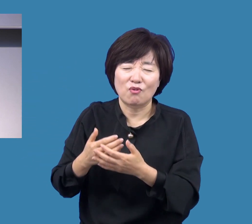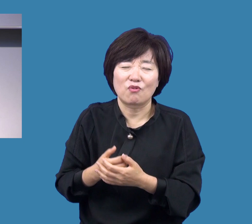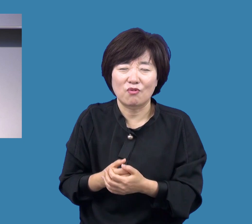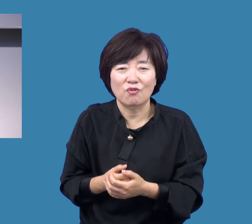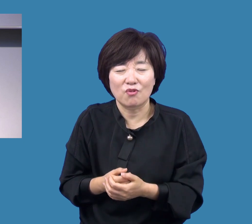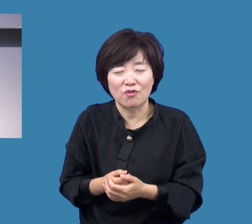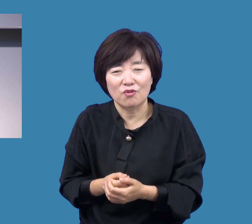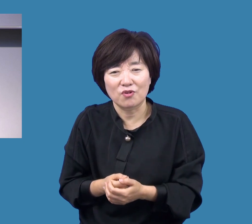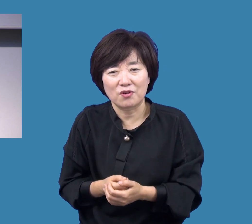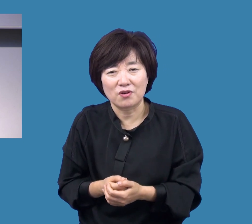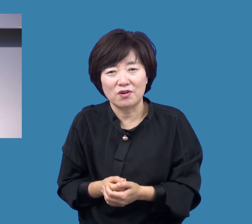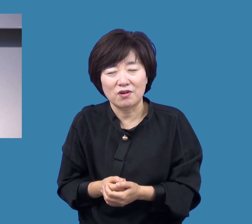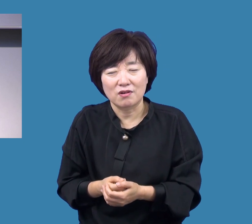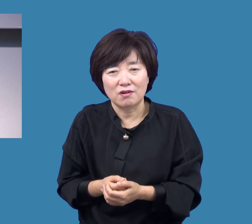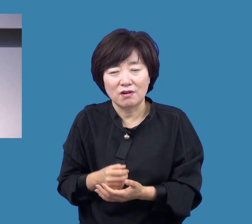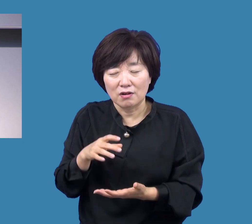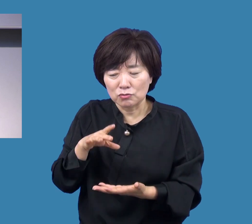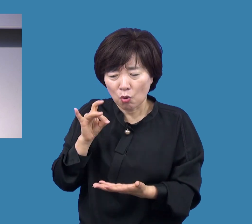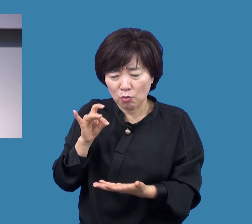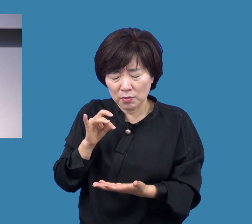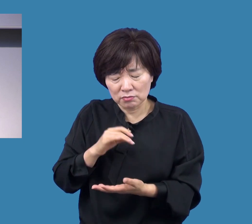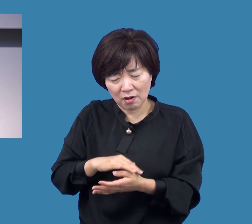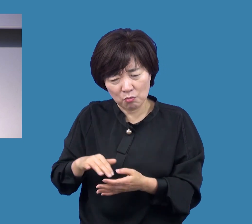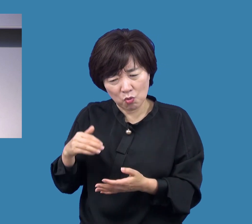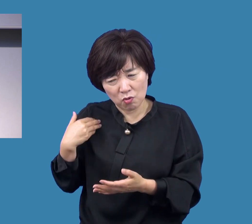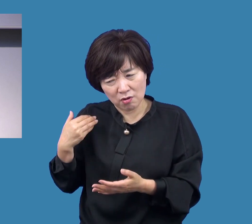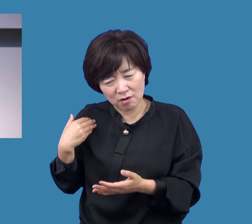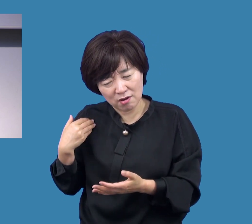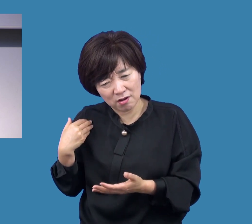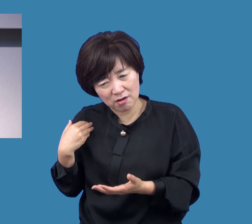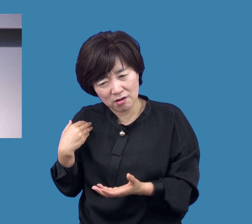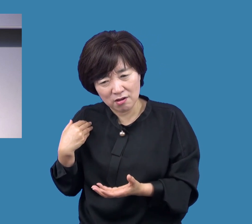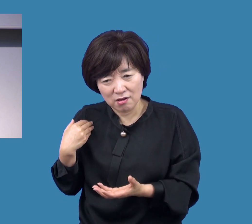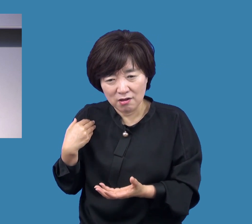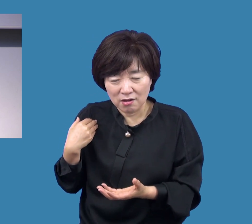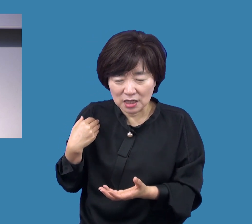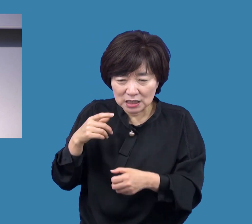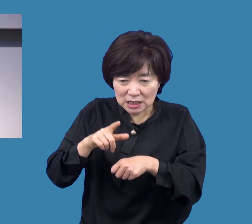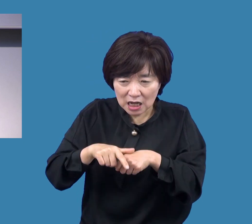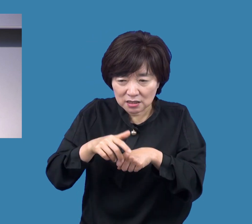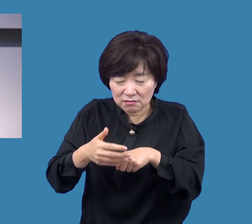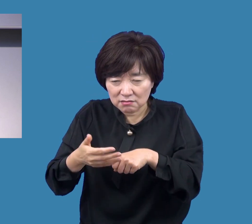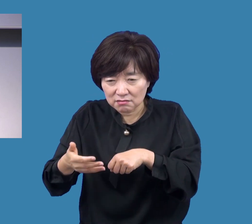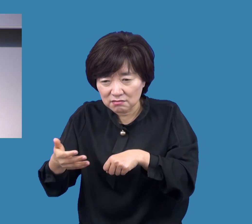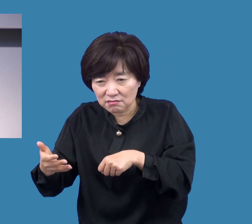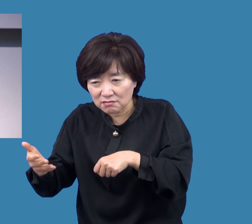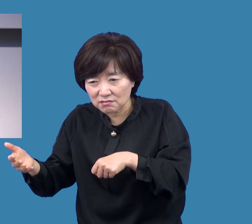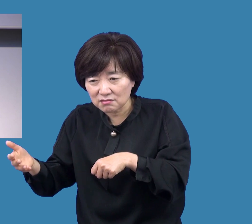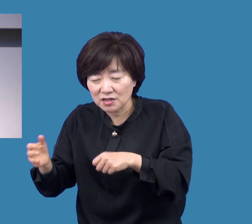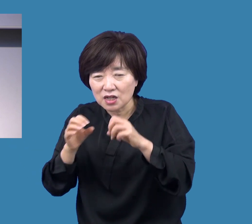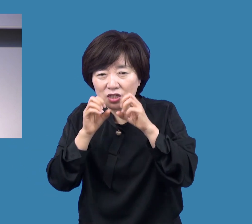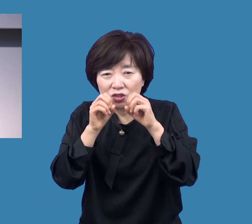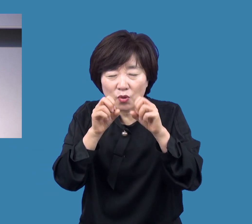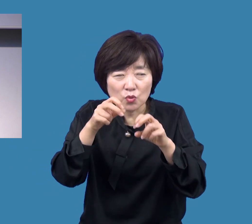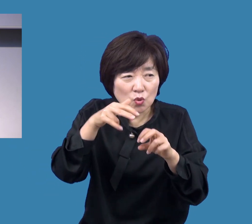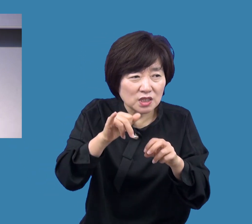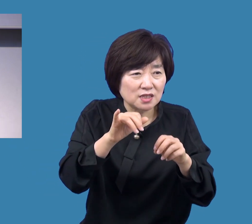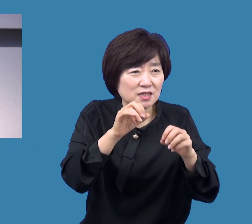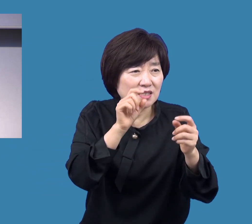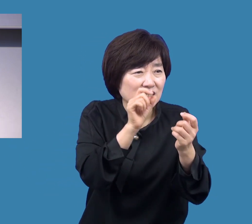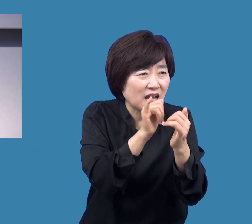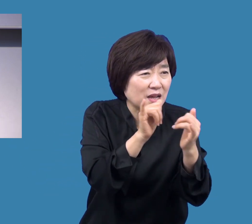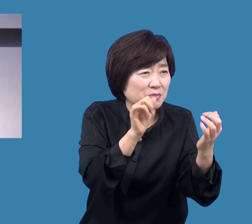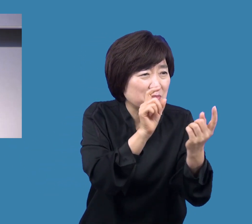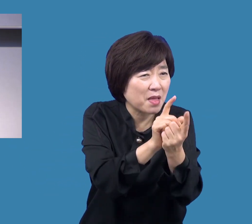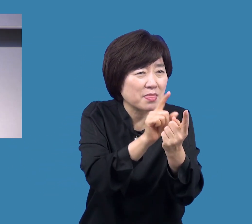시작했어요. 처음에는 잘 몰랐어요. 처음엔 잘 몰랐고, 근데 시간이 흐르면서 뭐 선교지를 돌아다니고 많은 사람들을